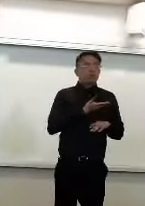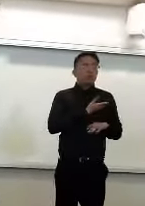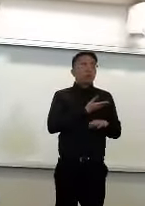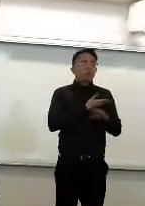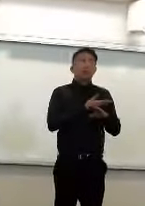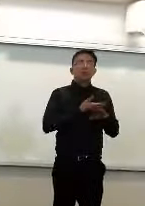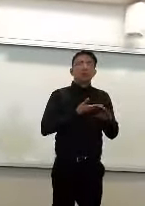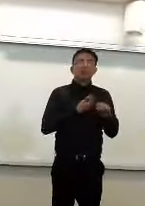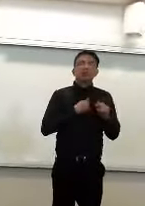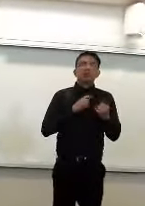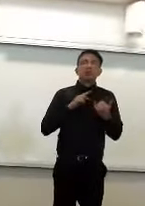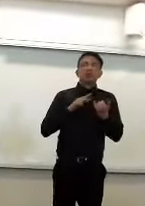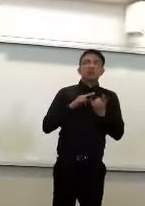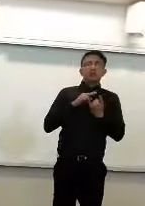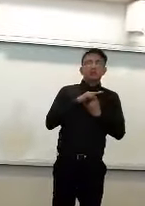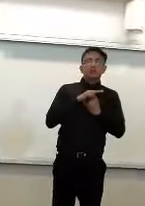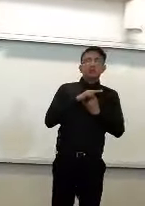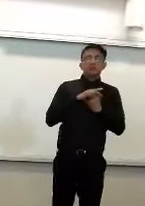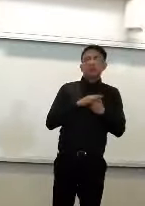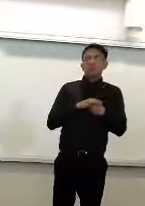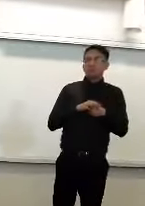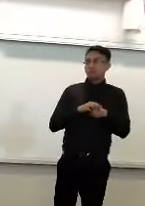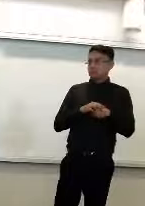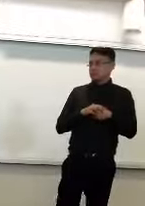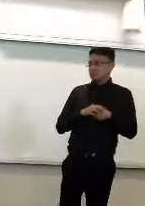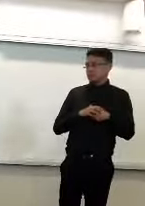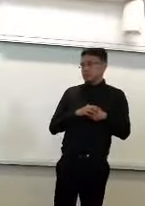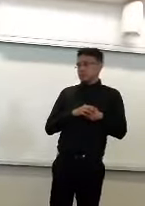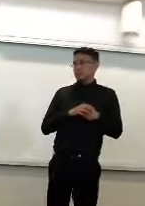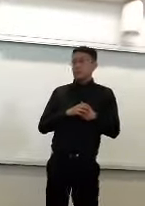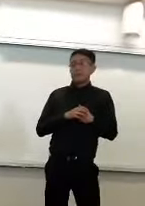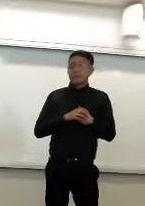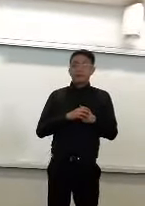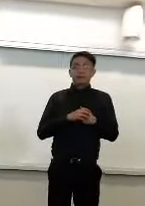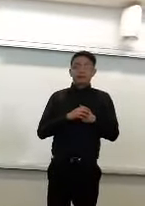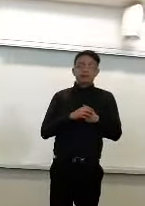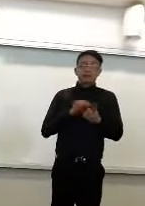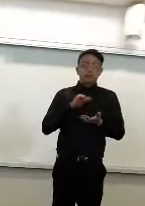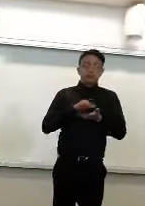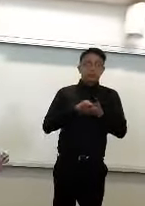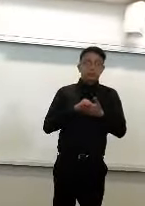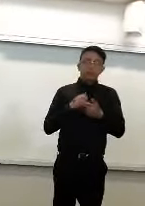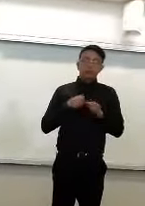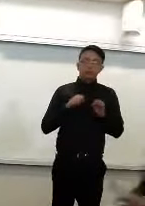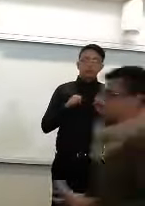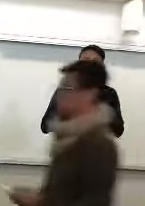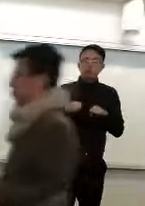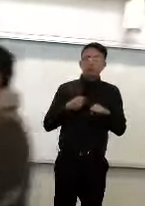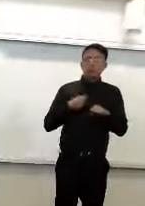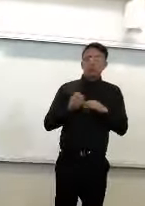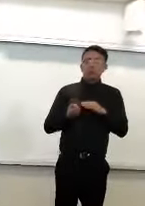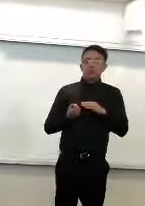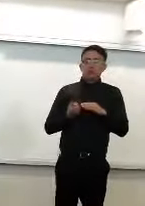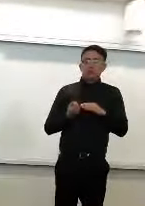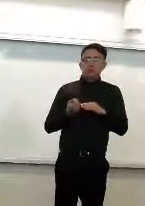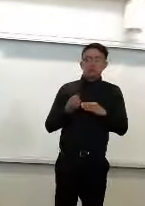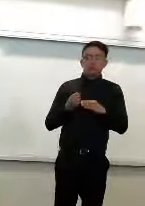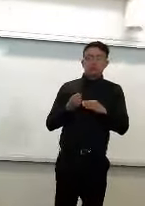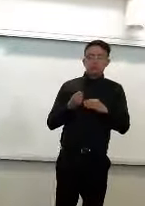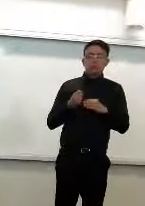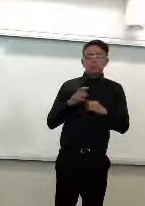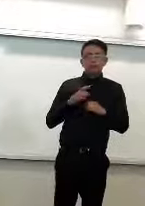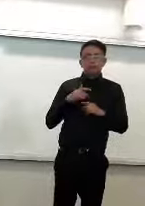que se realizara el proceso de esterilización. Y aquí la Corte cuando llega dice, pues un momento, sí, se puede presentar una violación de derecho a la